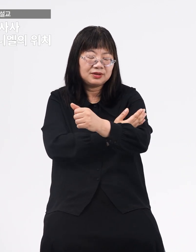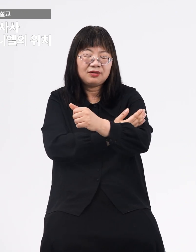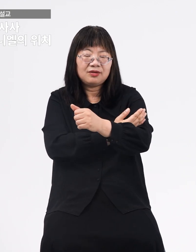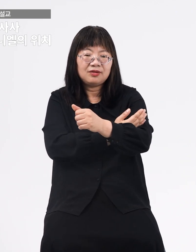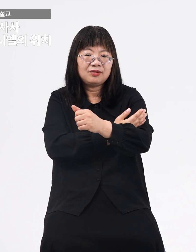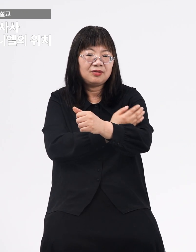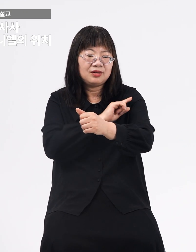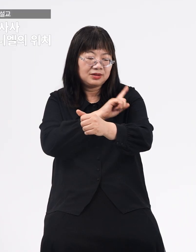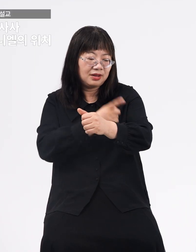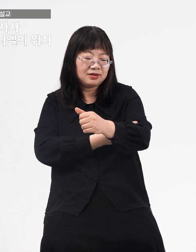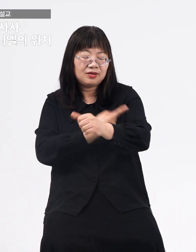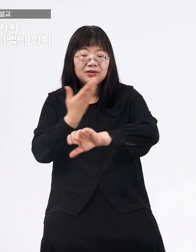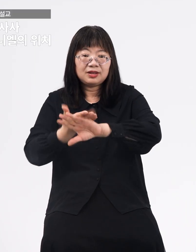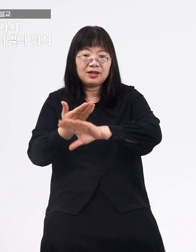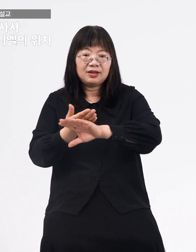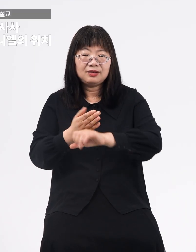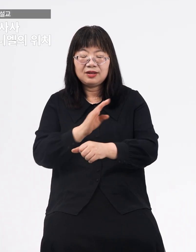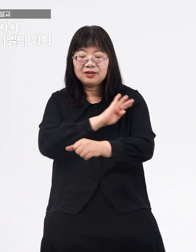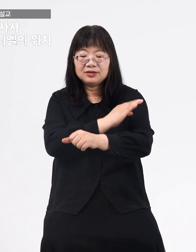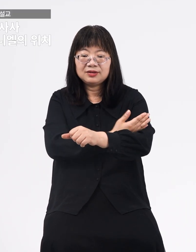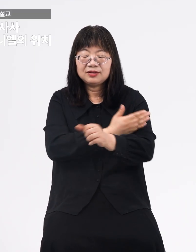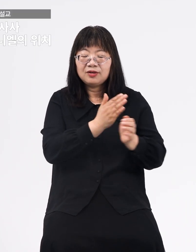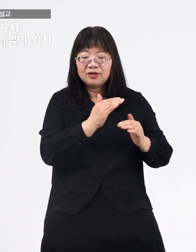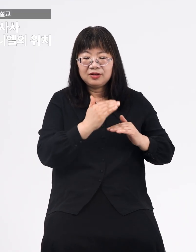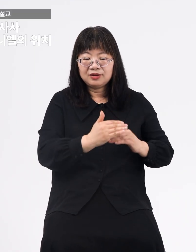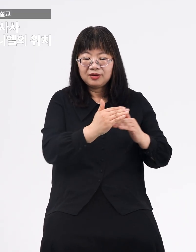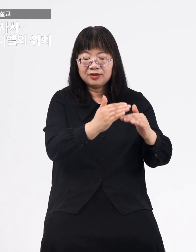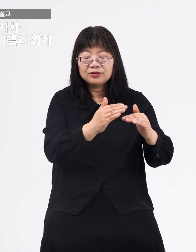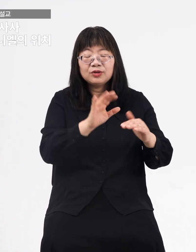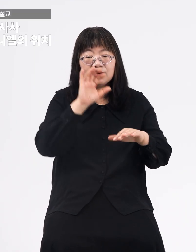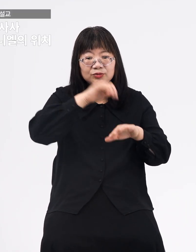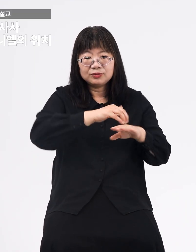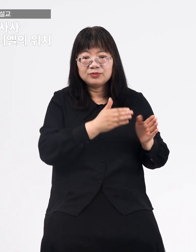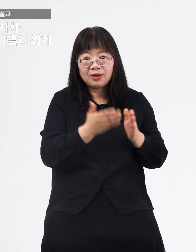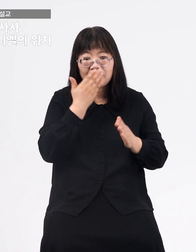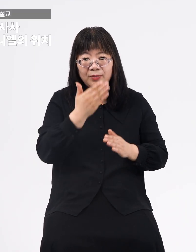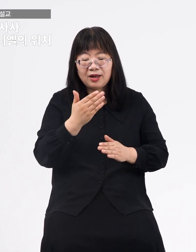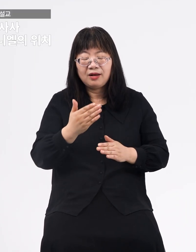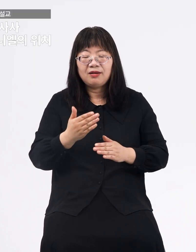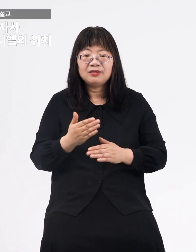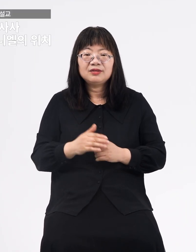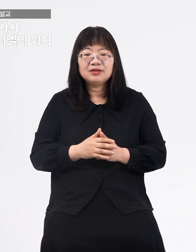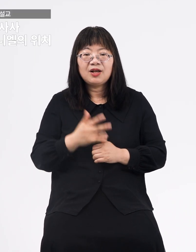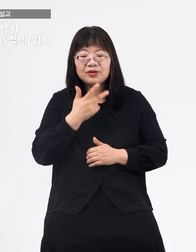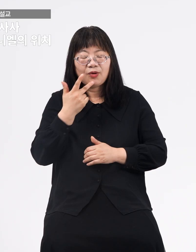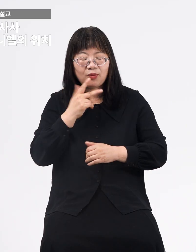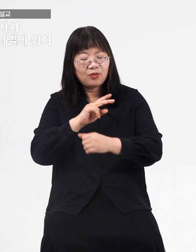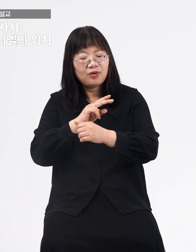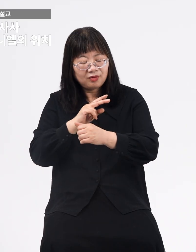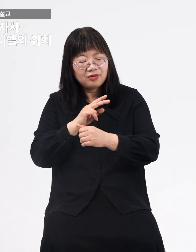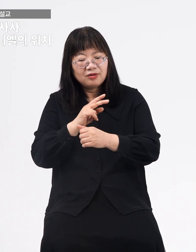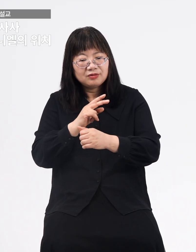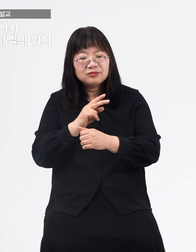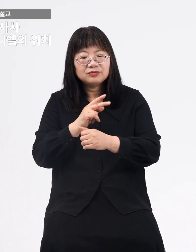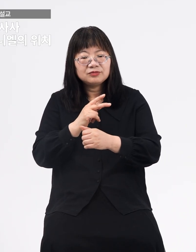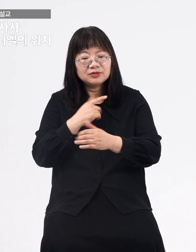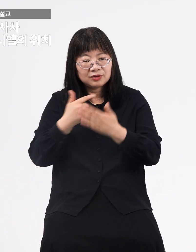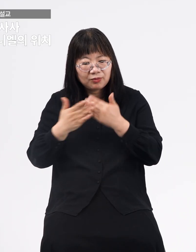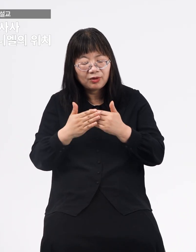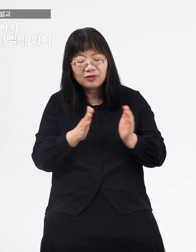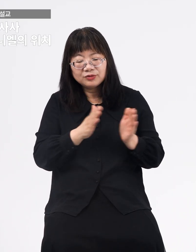다르다. 능력은 자기가 준비할 수 있어요. 토플도 준비하고 스펙도 준비하고, 그럼 능력이 갖추어지는